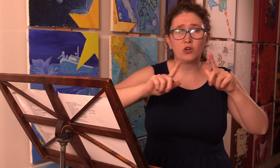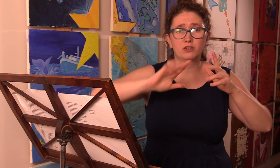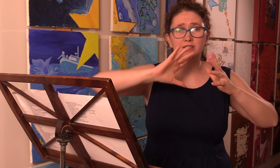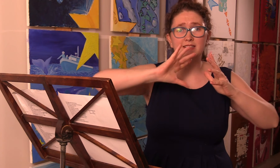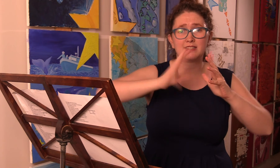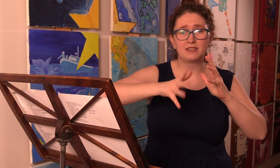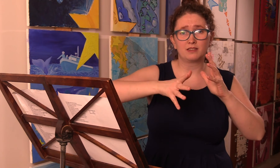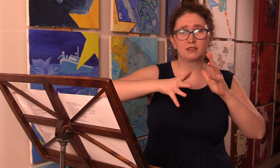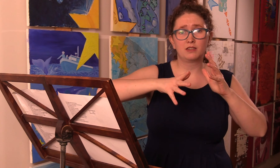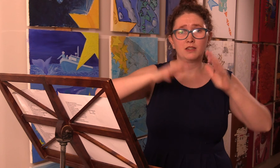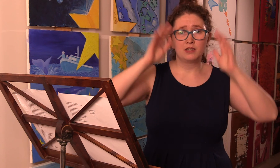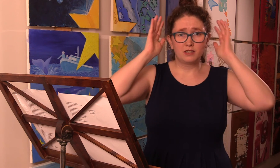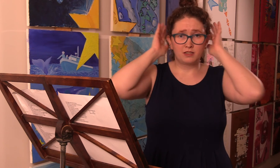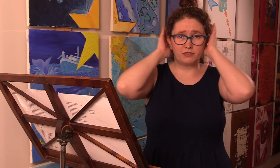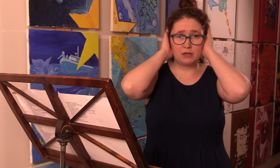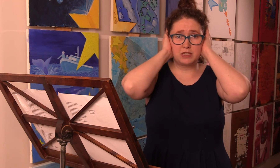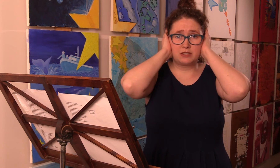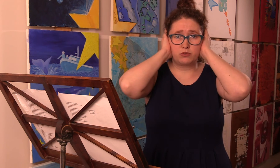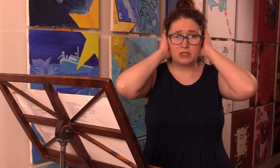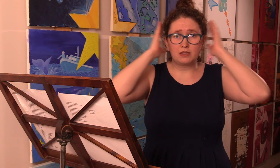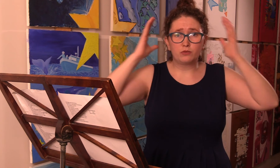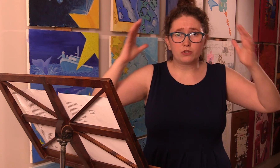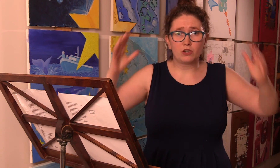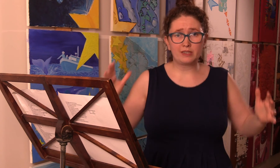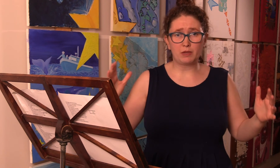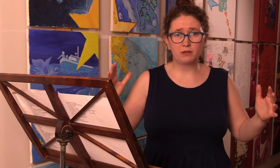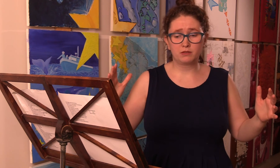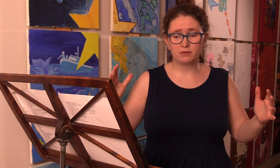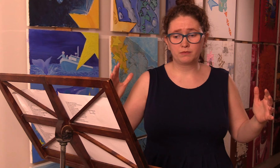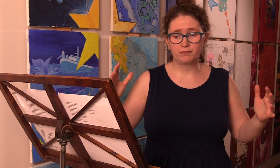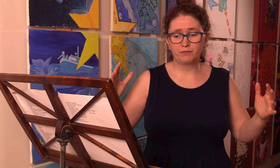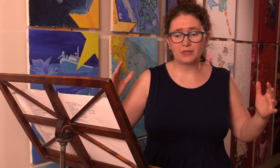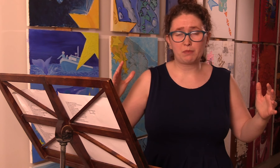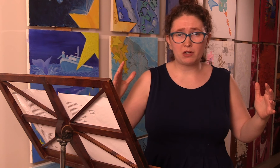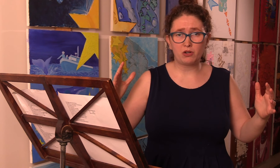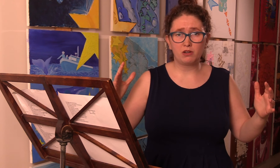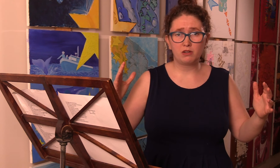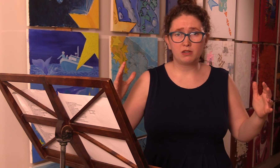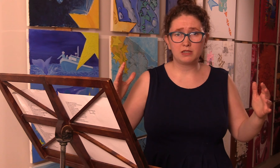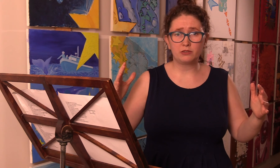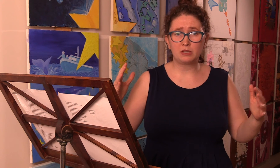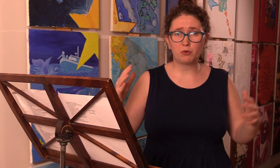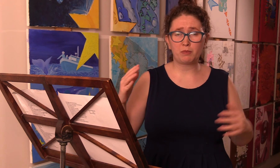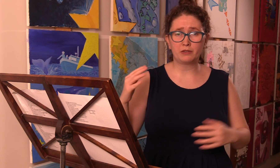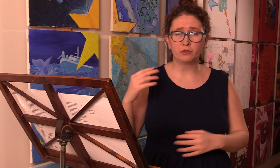langue des signes, ferme tes écoutilles et ouvre grand tes mains. Ta parole, elle ne dépend pas de